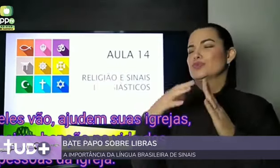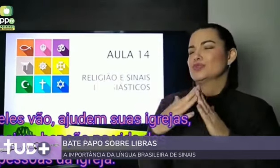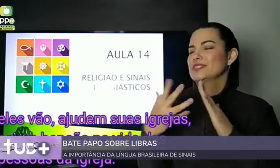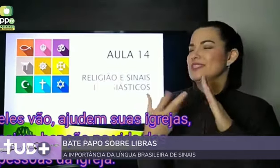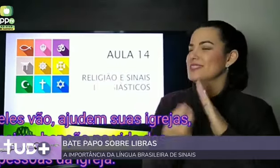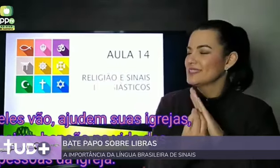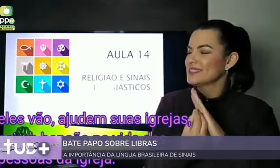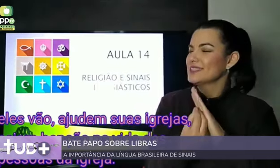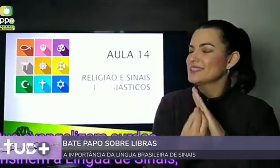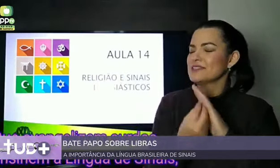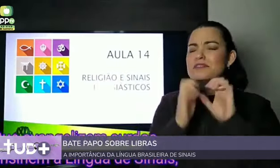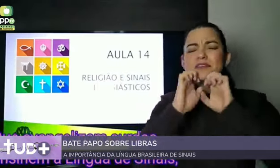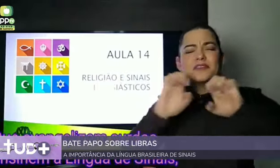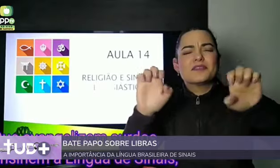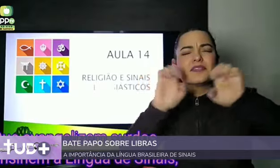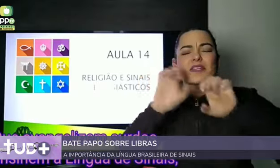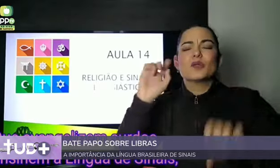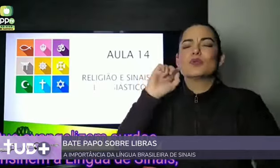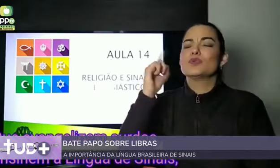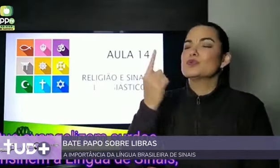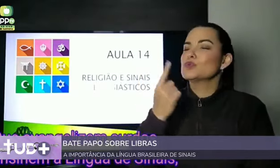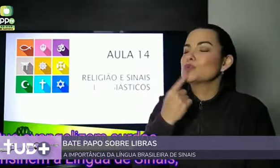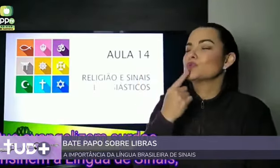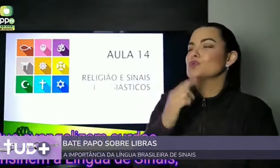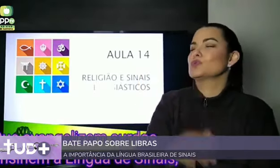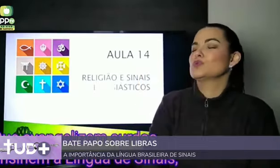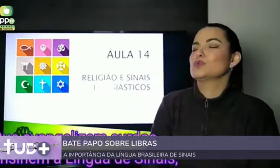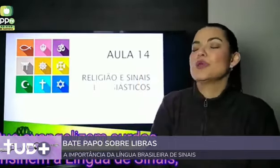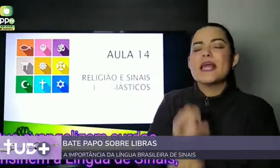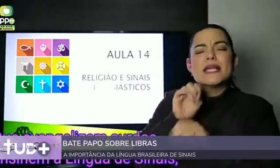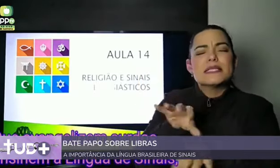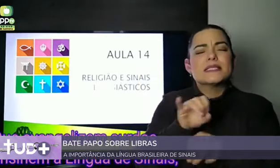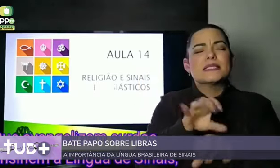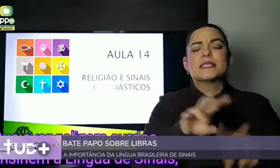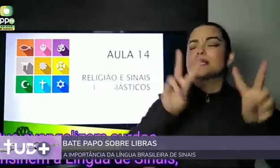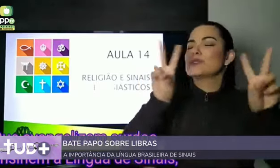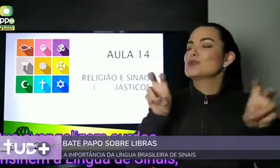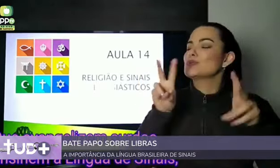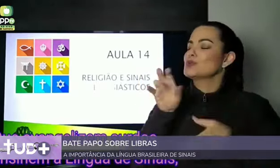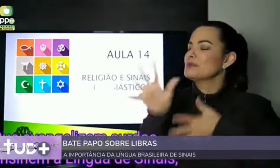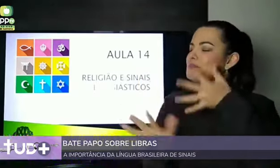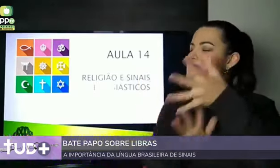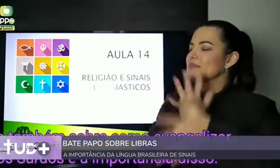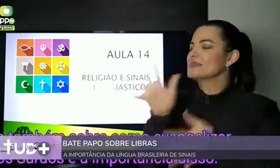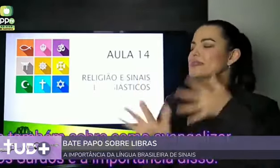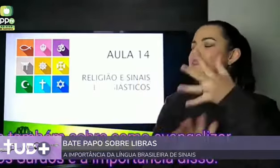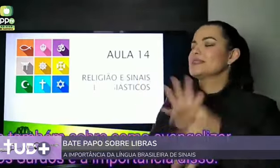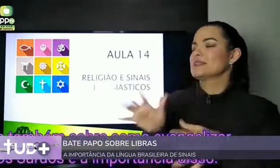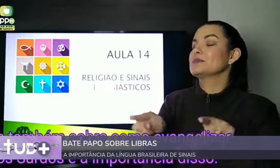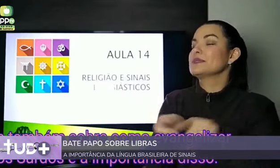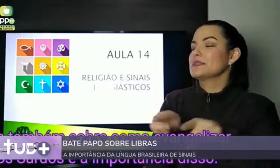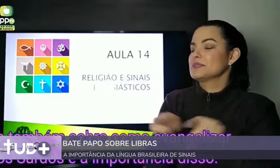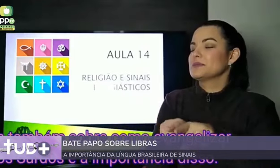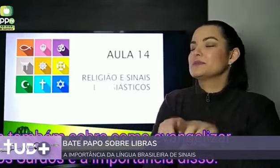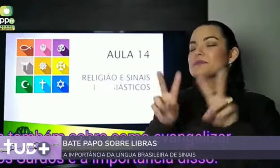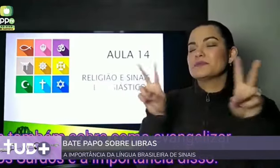primeiro atendimento, né? Esse curso, ele é um curso muito básico para aquelas pessoas que nunca tiveram contato com a língua de sinais, né? Esse